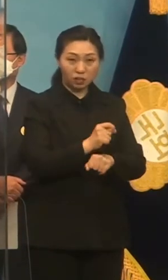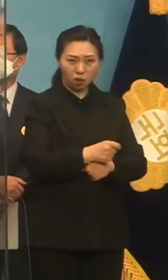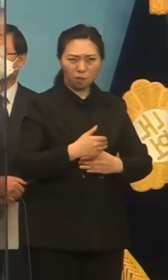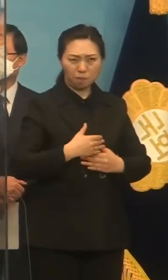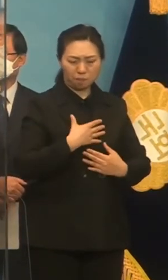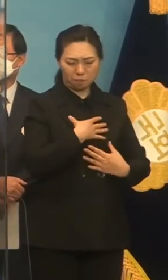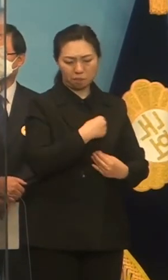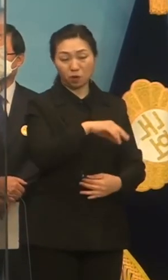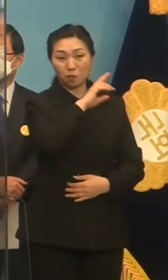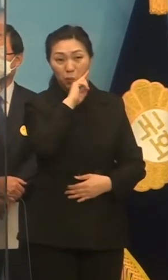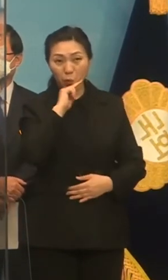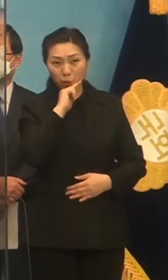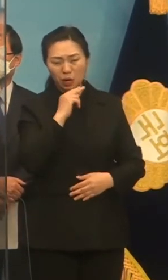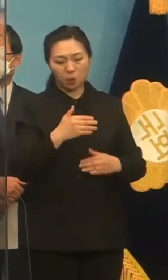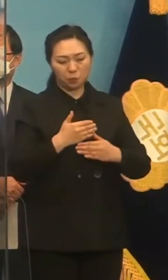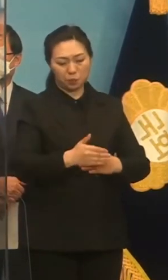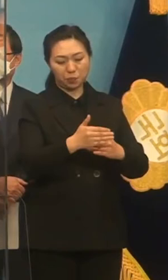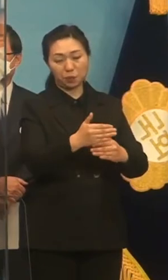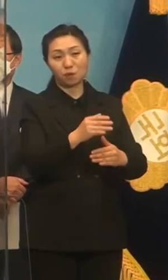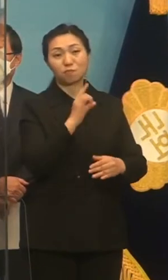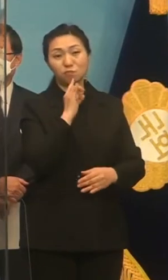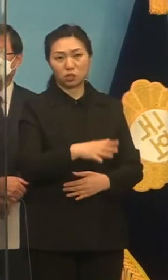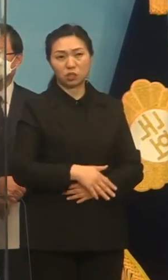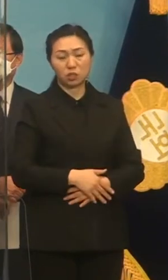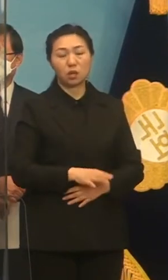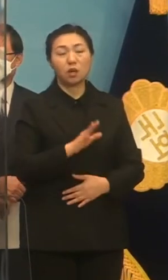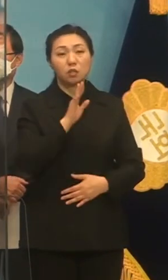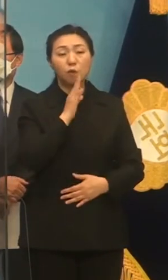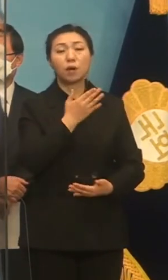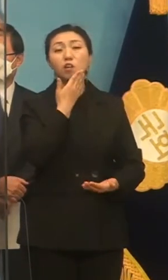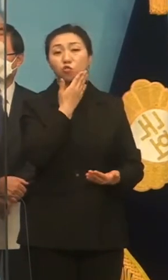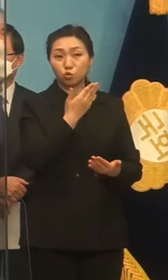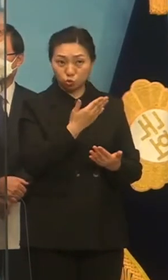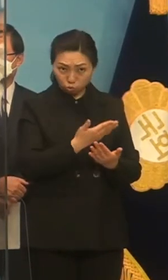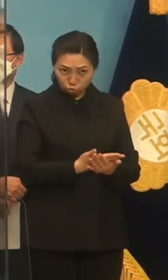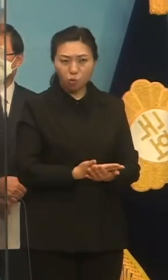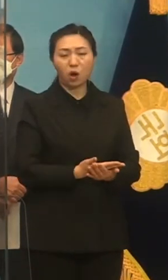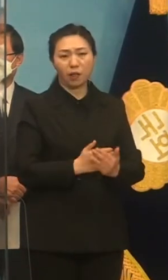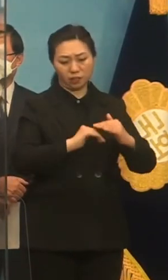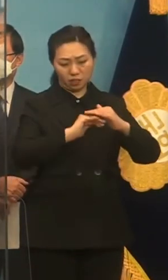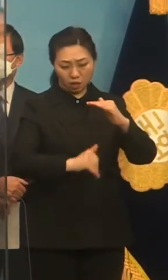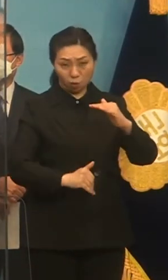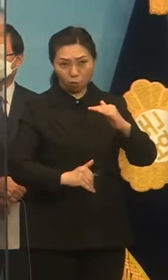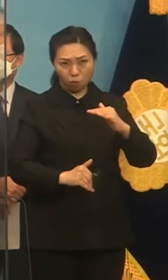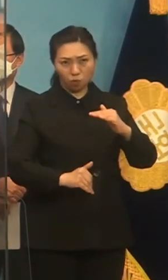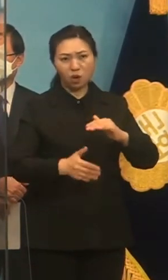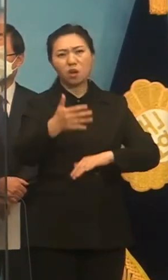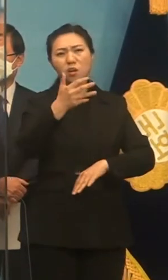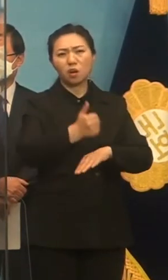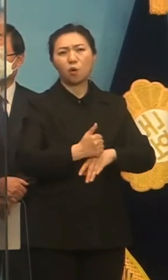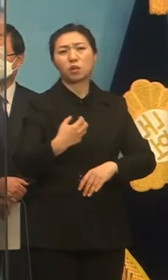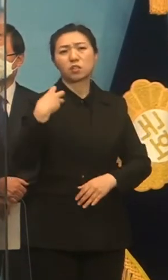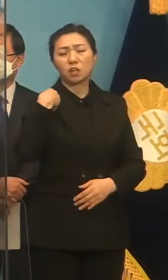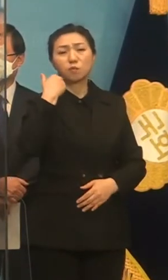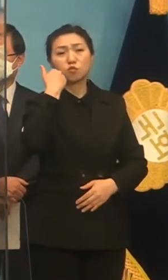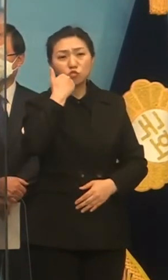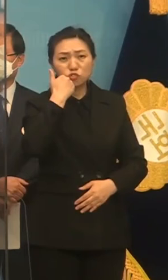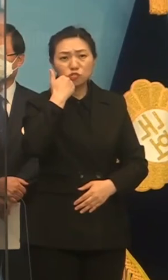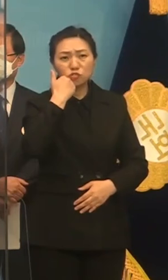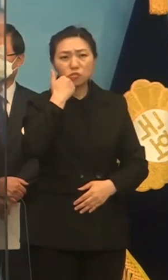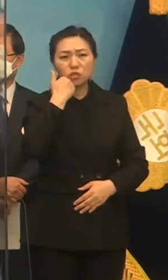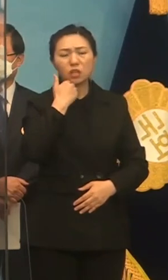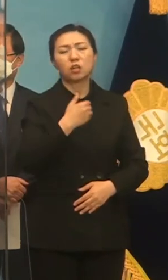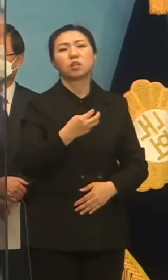들기 위해서 실제 내용의 핵심을 여러분 짝사랑 쓰 상생 을 쓴다는 분명하게 다시 한번 재결 항상 말씀